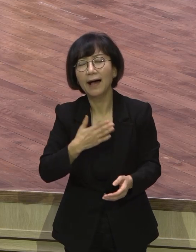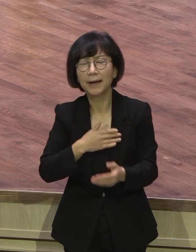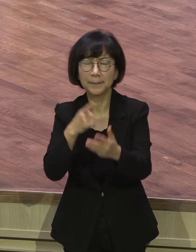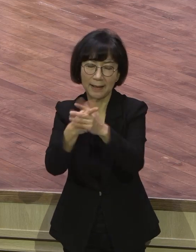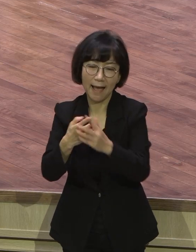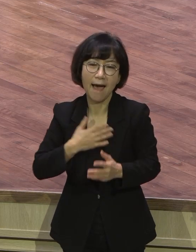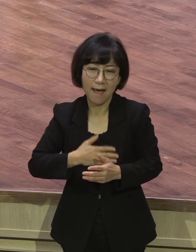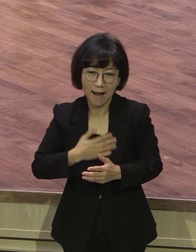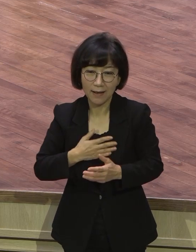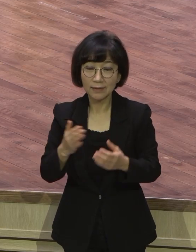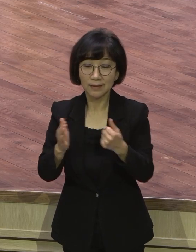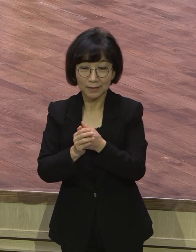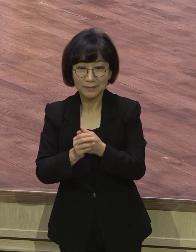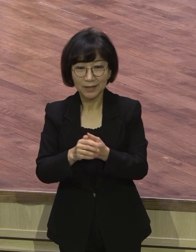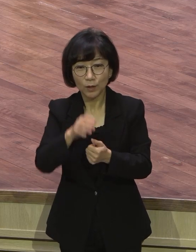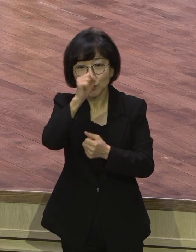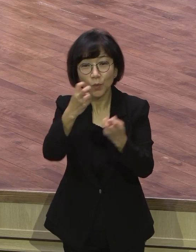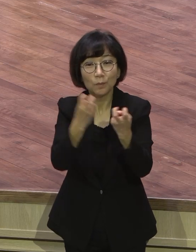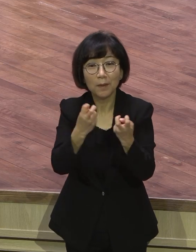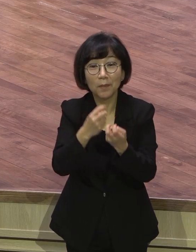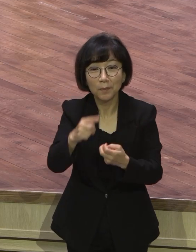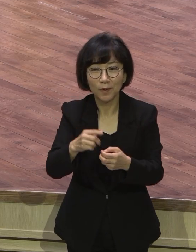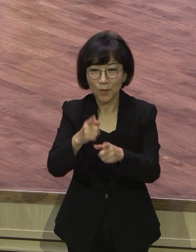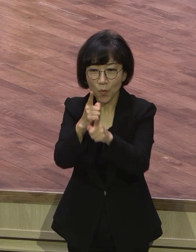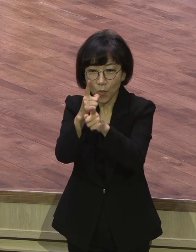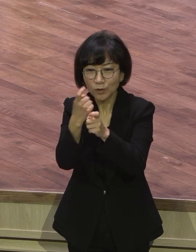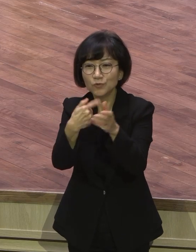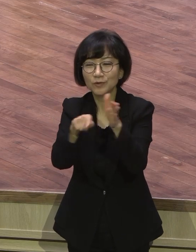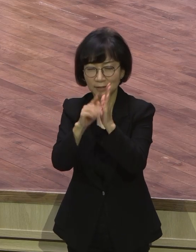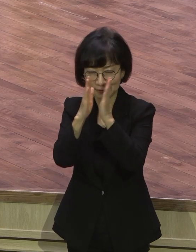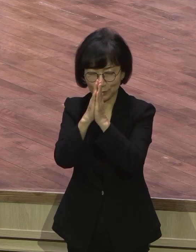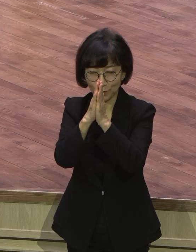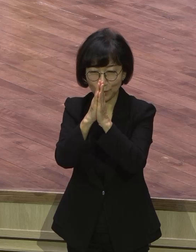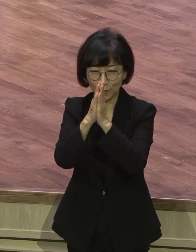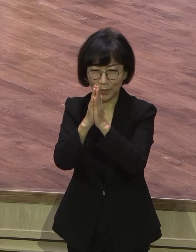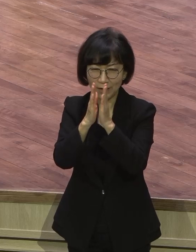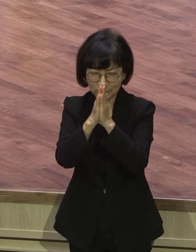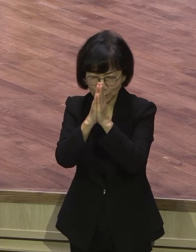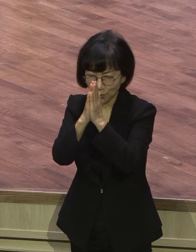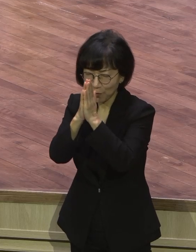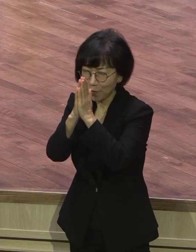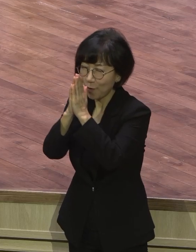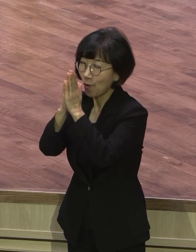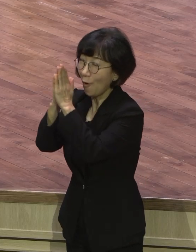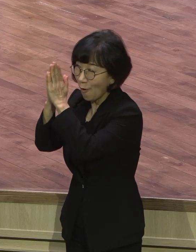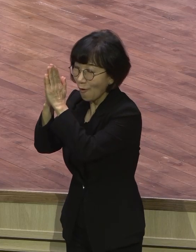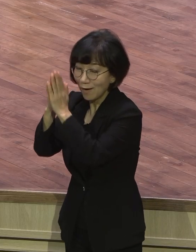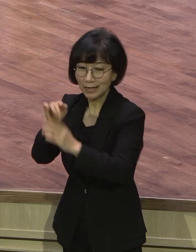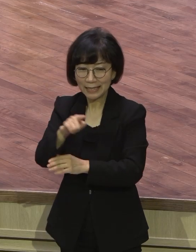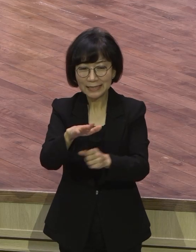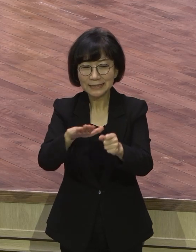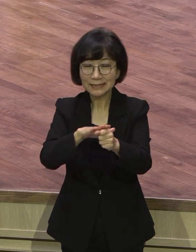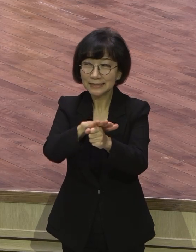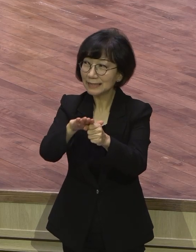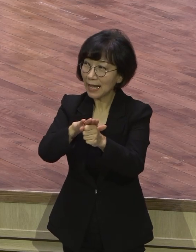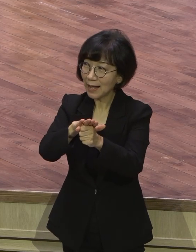기도하라 그러잖아요. 원수를 위하여 기도하라 기도하면 하나님이 사랑할 수 있는 마음을 주겠다는 거예요.